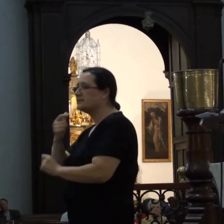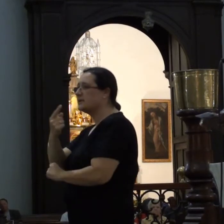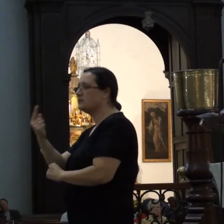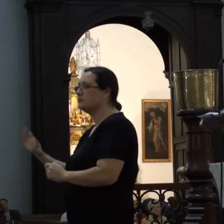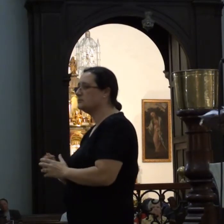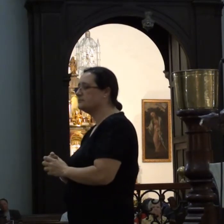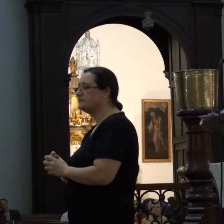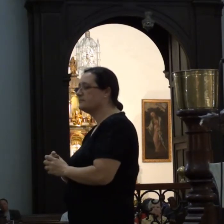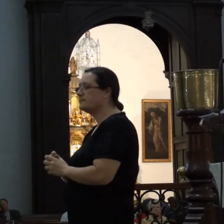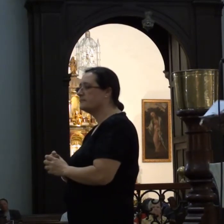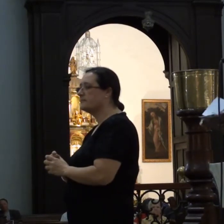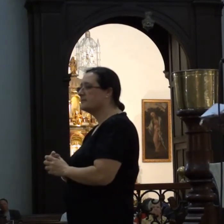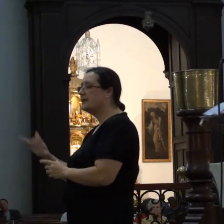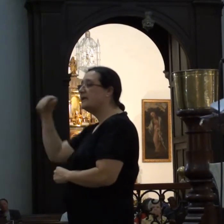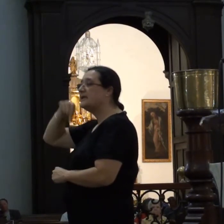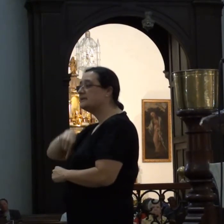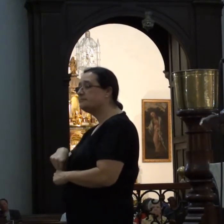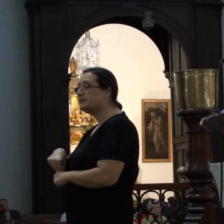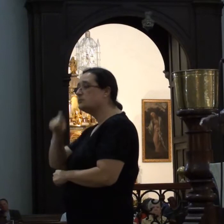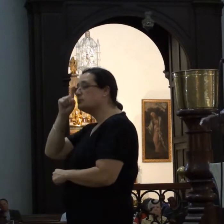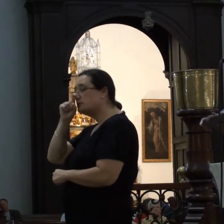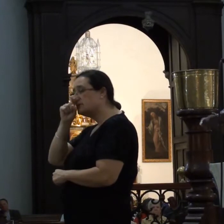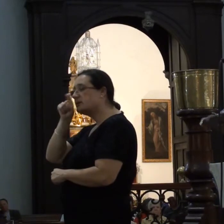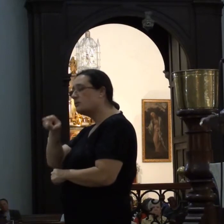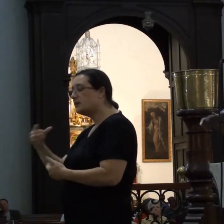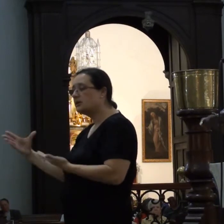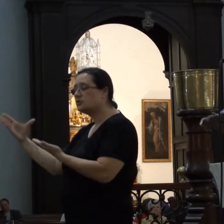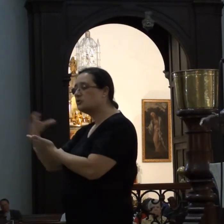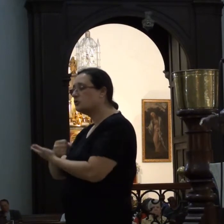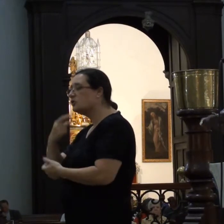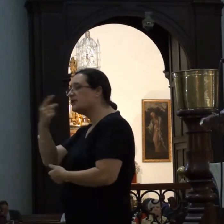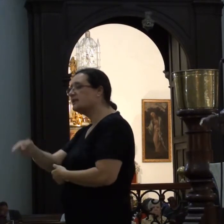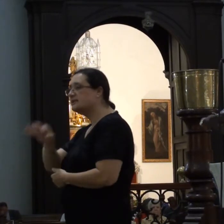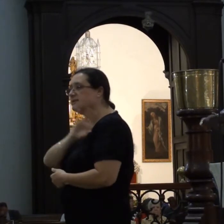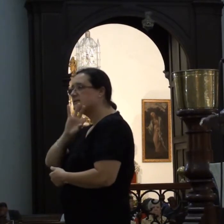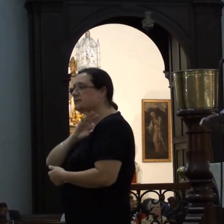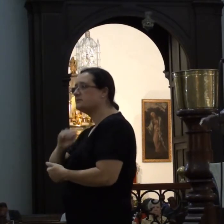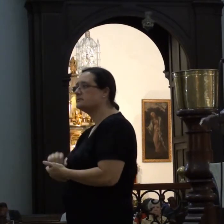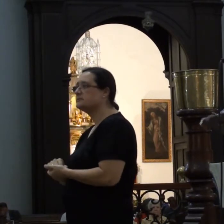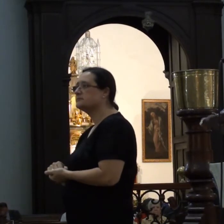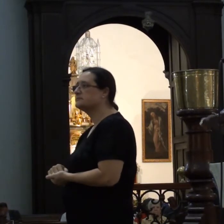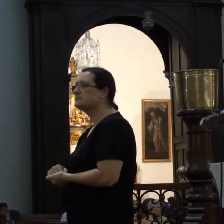el espíritu nos recuerda todo lo que nos dijo el señor